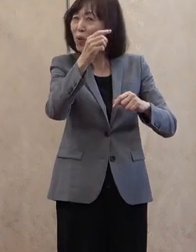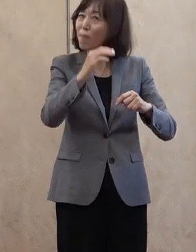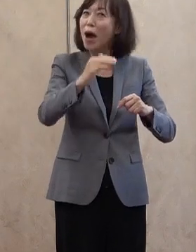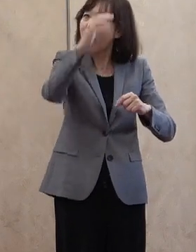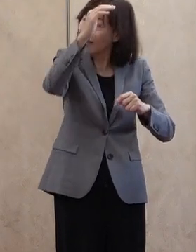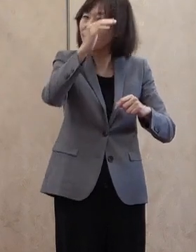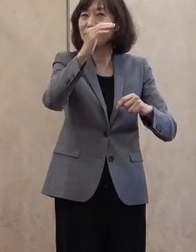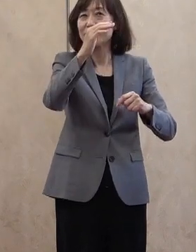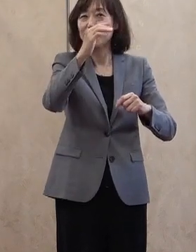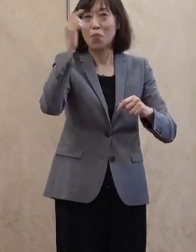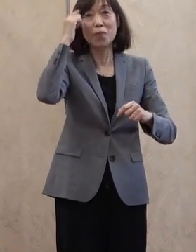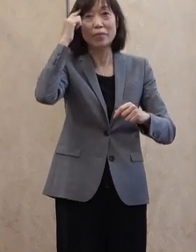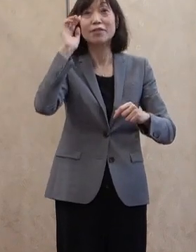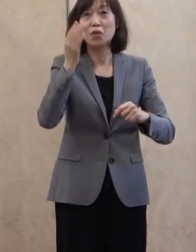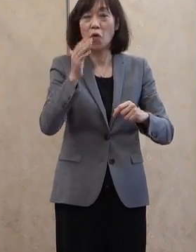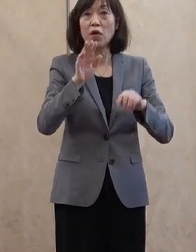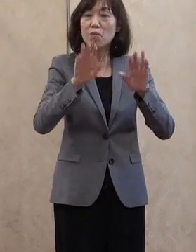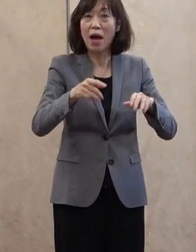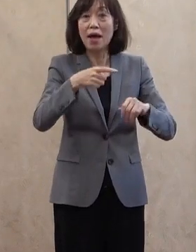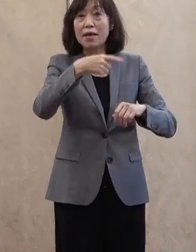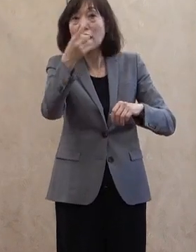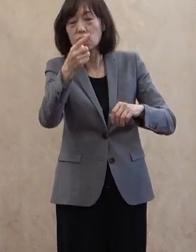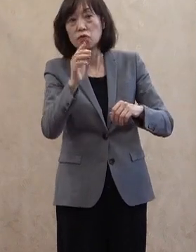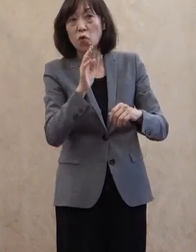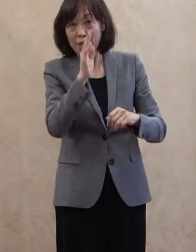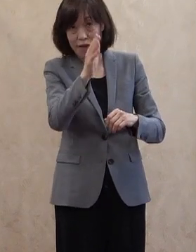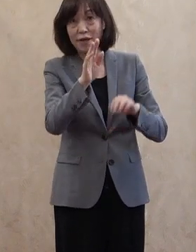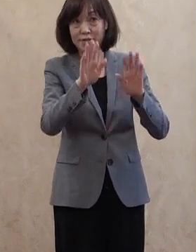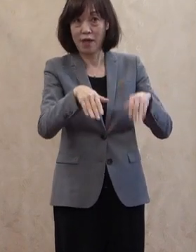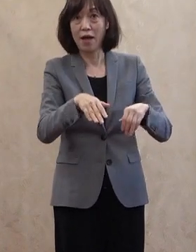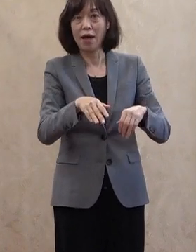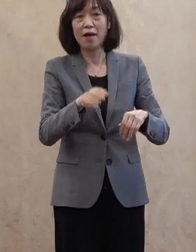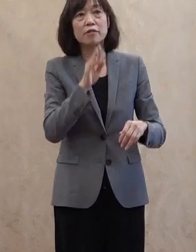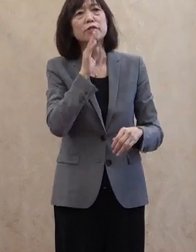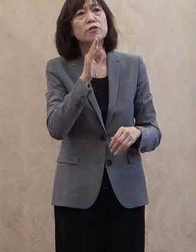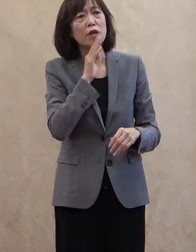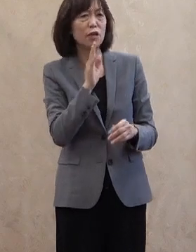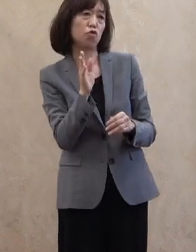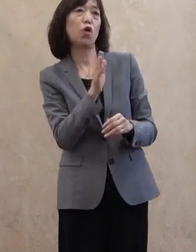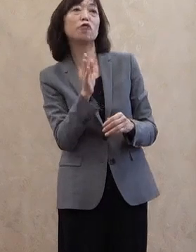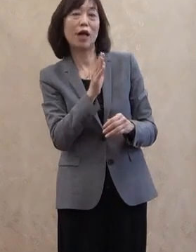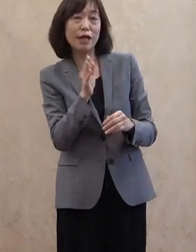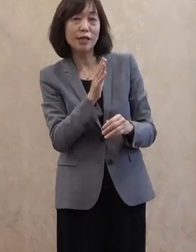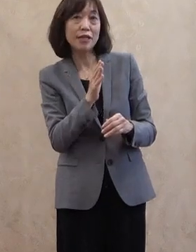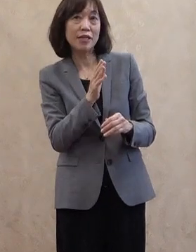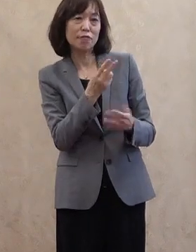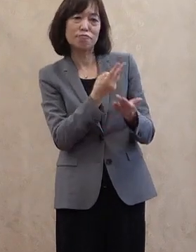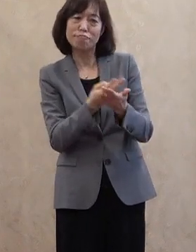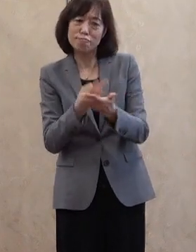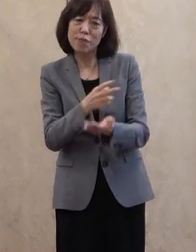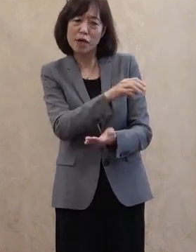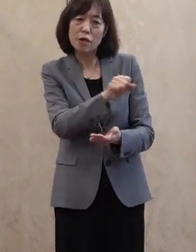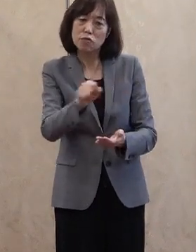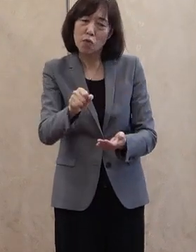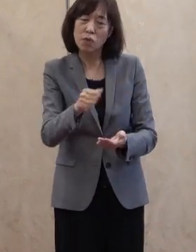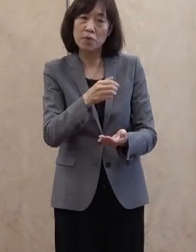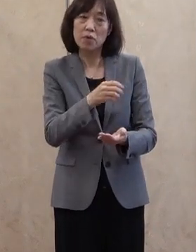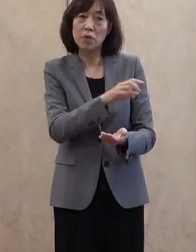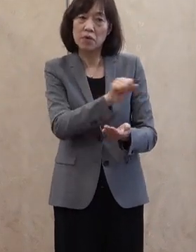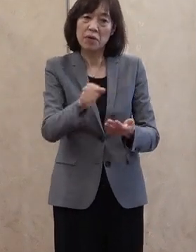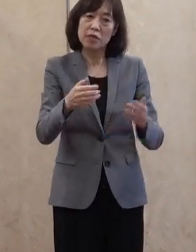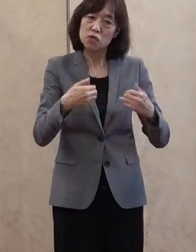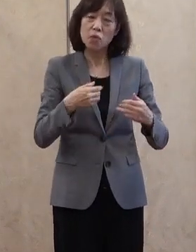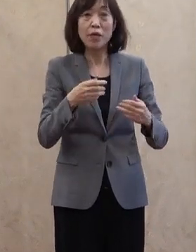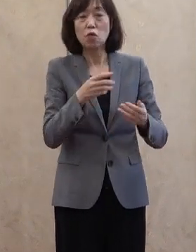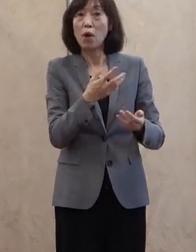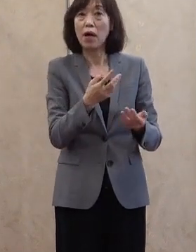実に100床お願いしたとは思うんですが、これについて実際に本当にどれくらい急いで知事としては確保しなければいけないというふうにお考